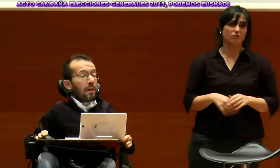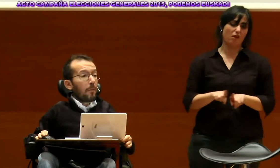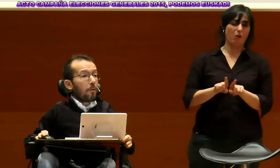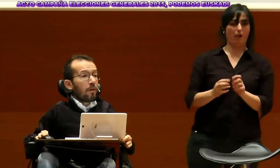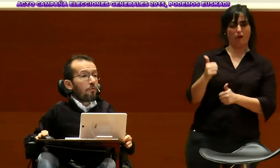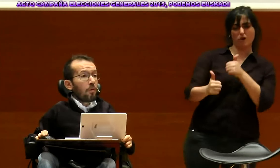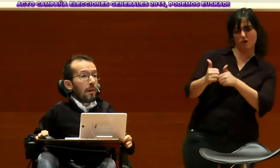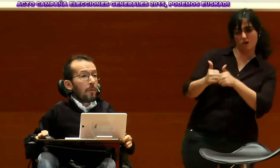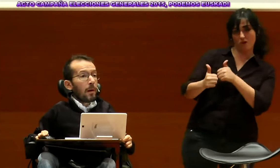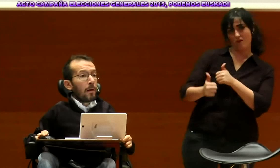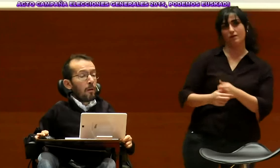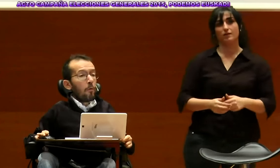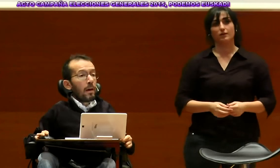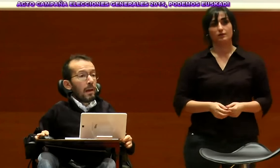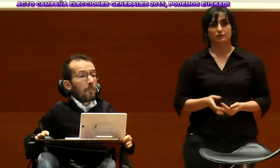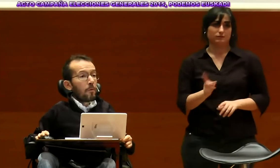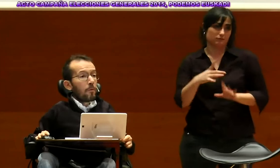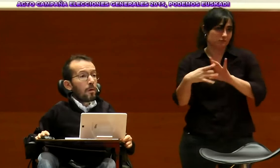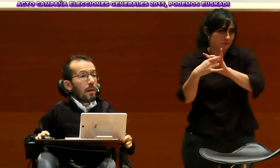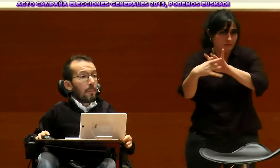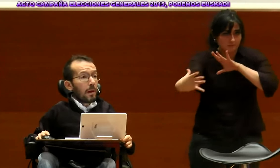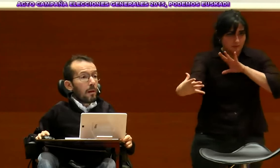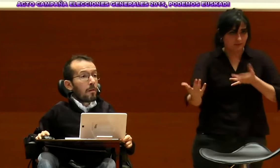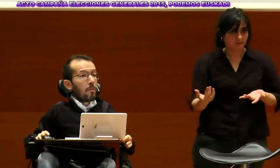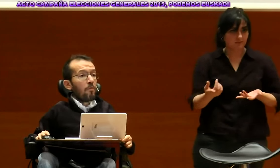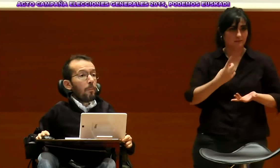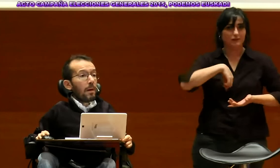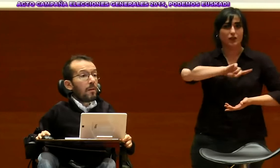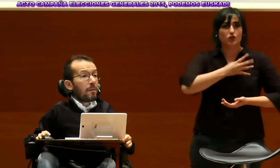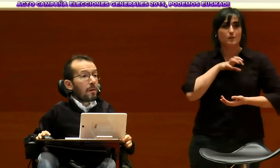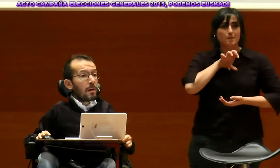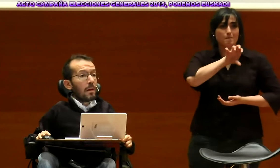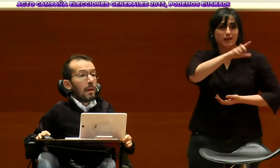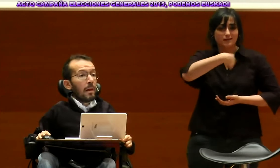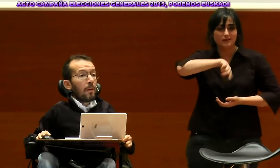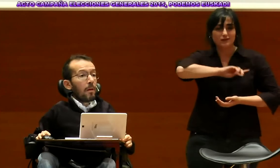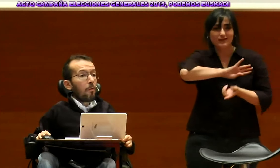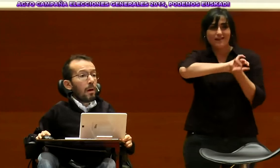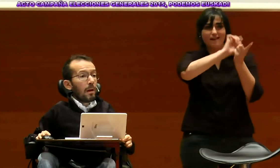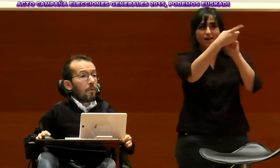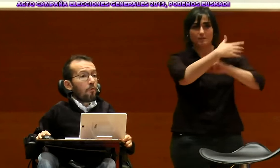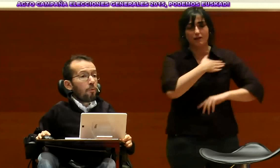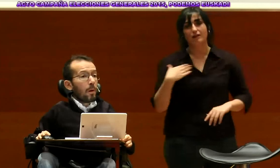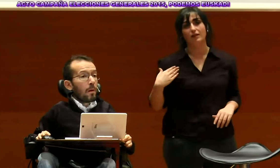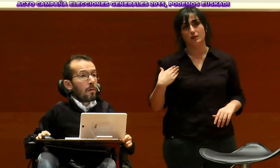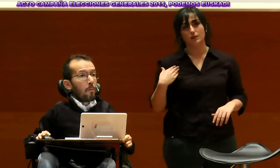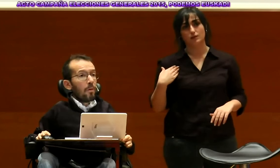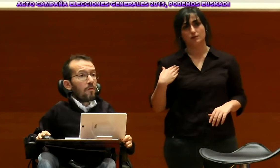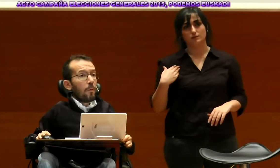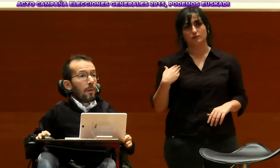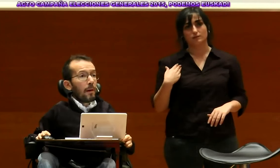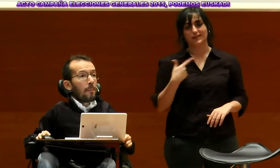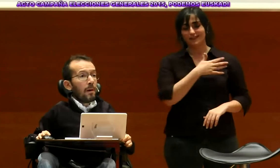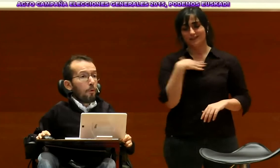Y no tiene que ver con eso, tiene que ver con que queremos cambiar nuestro país y tiene que ver con que queremos construir